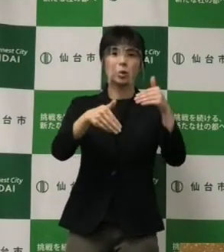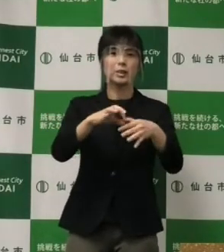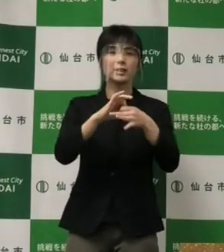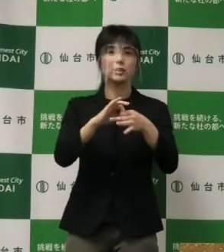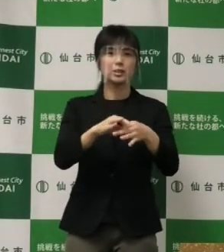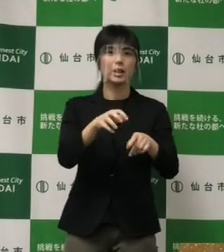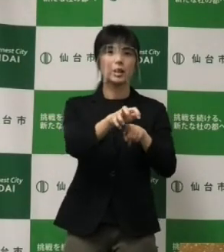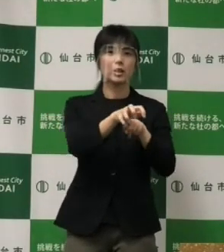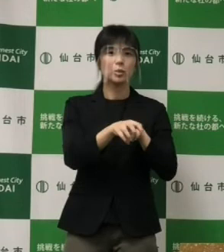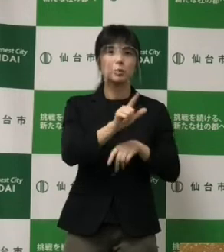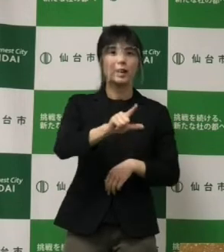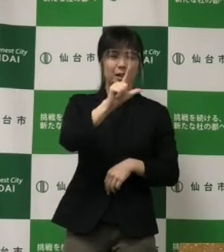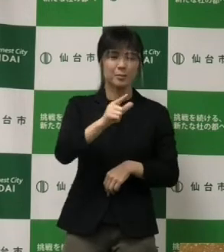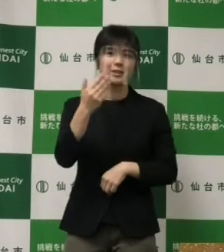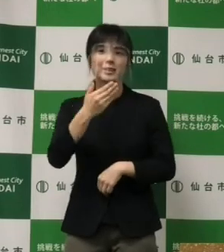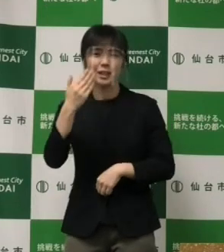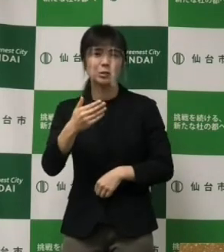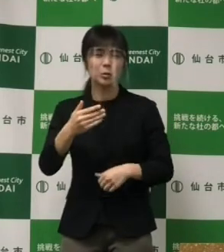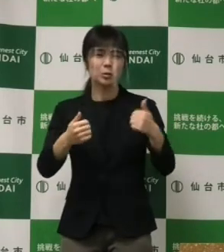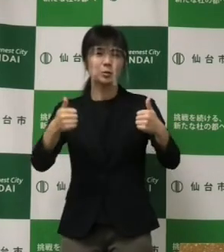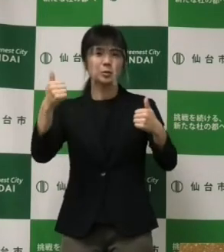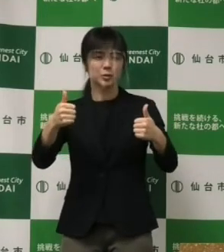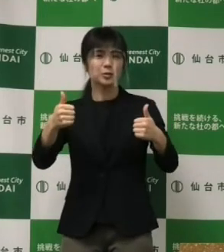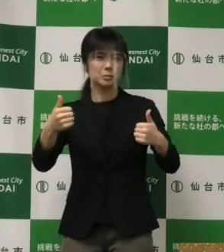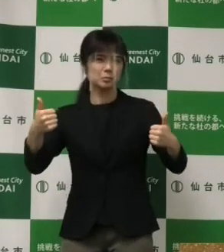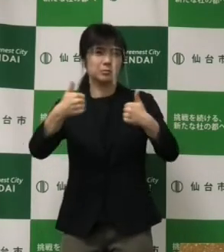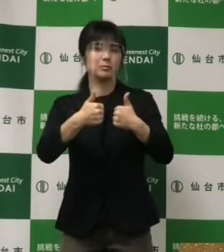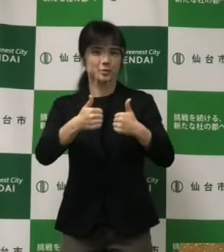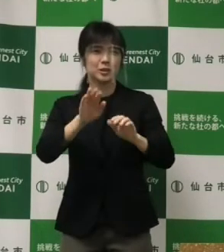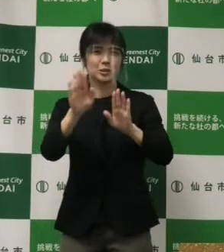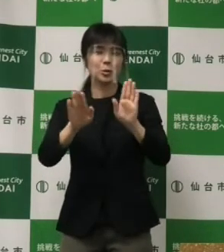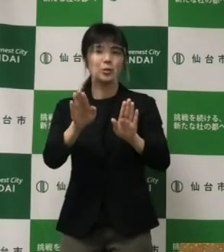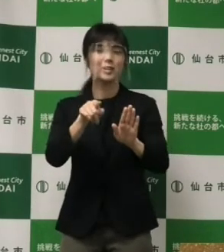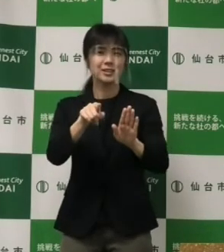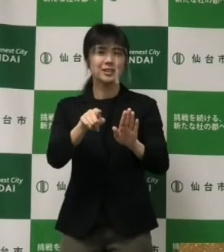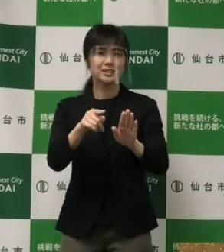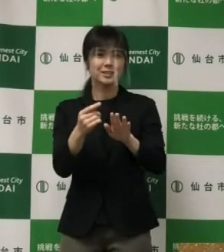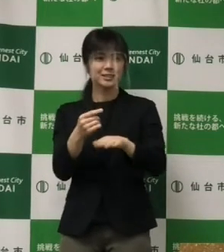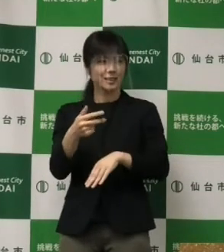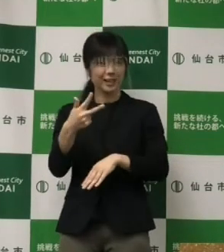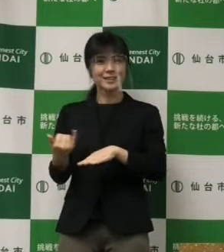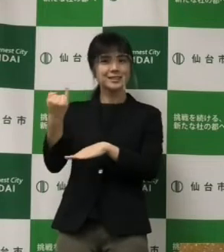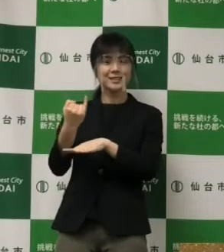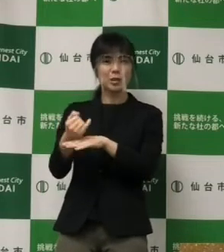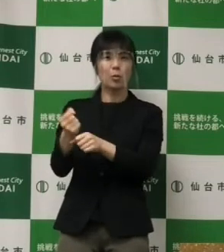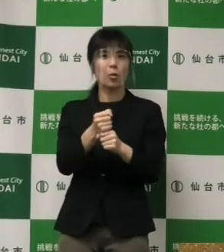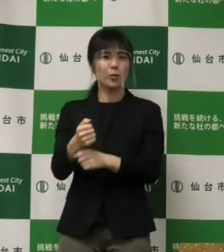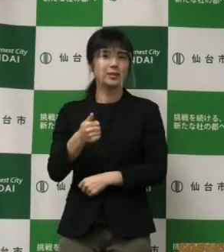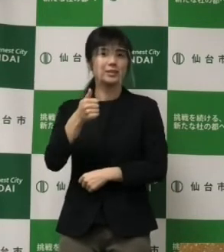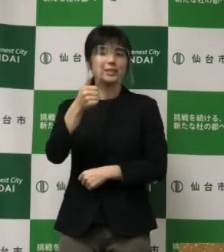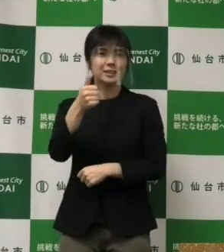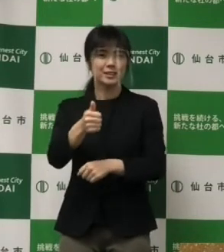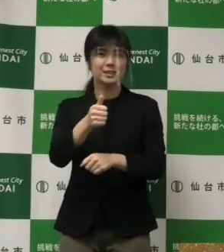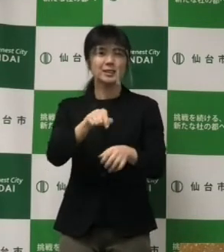藤さんの事実上の一騎打ちのような形で、市長は応援に行かれた、村上さんにちょっと敗れてしま